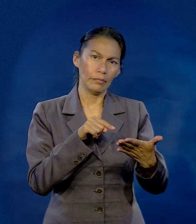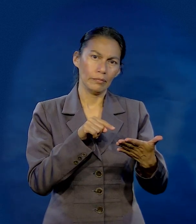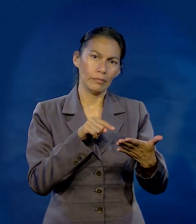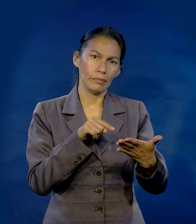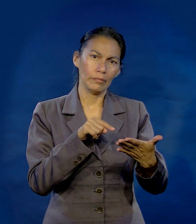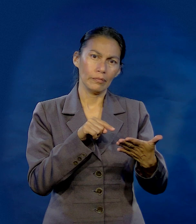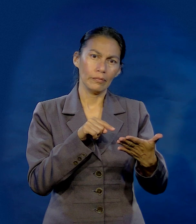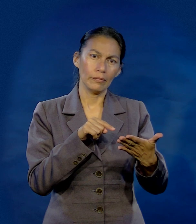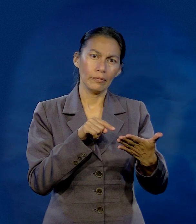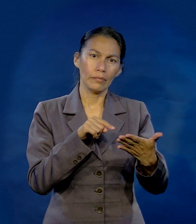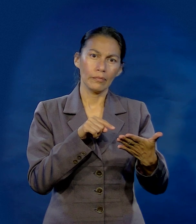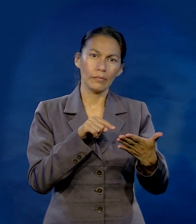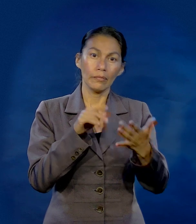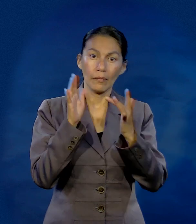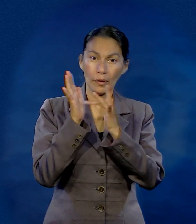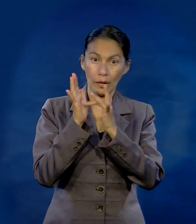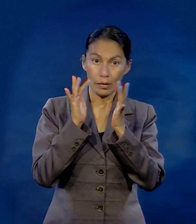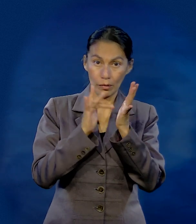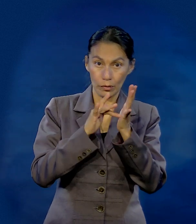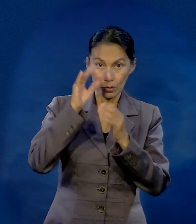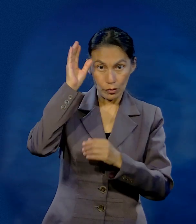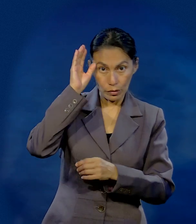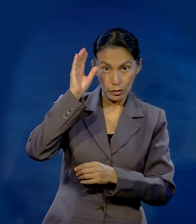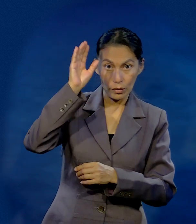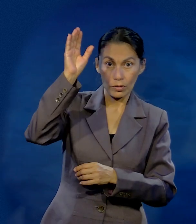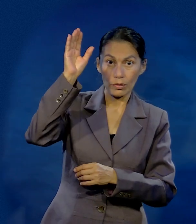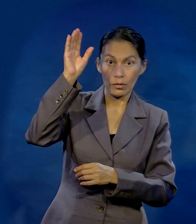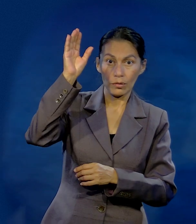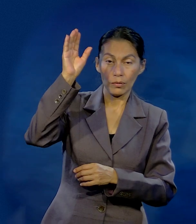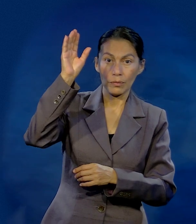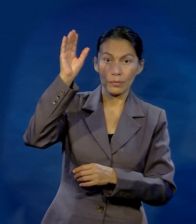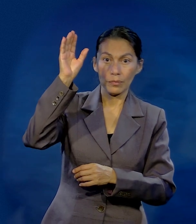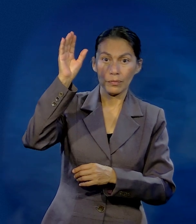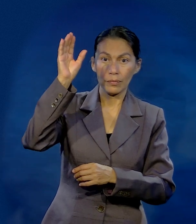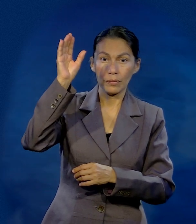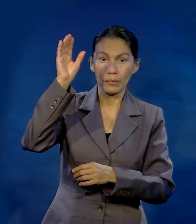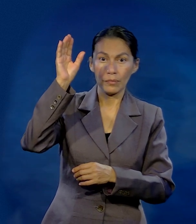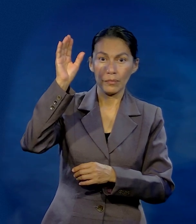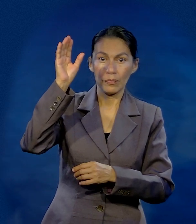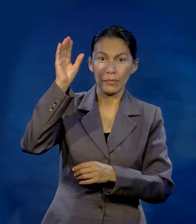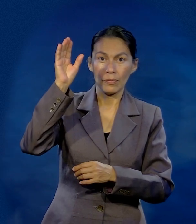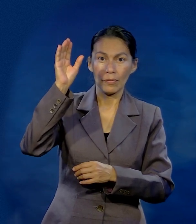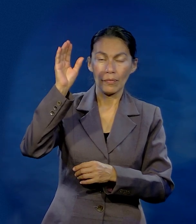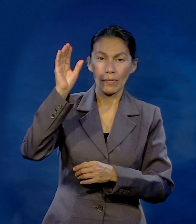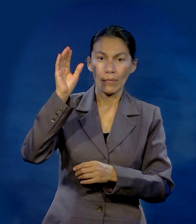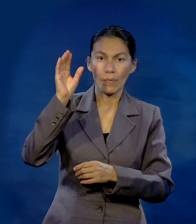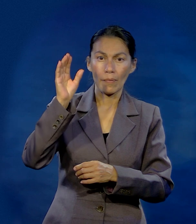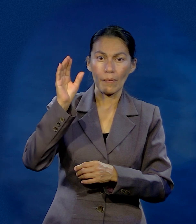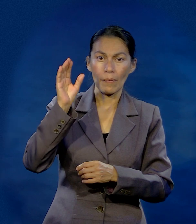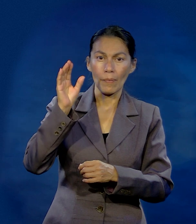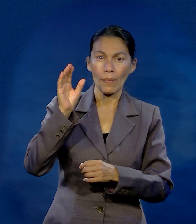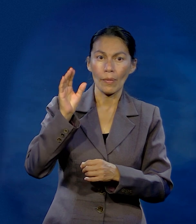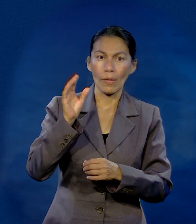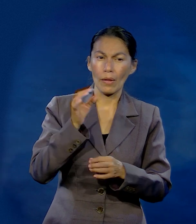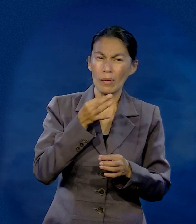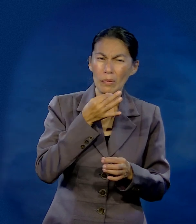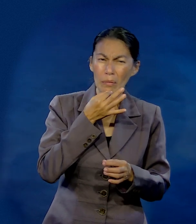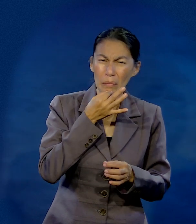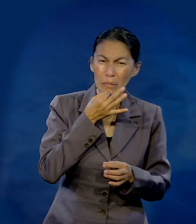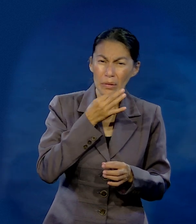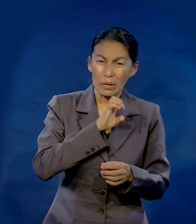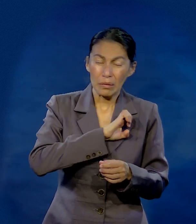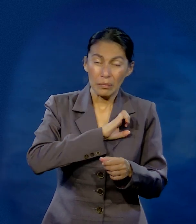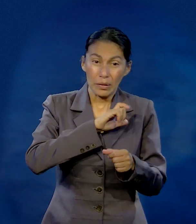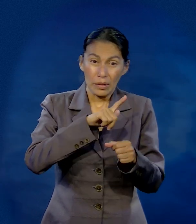Okay Por qué digo que nunca te digan necio toma tu Biblia por favor vamos a estudiar el pasaje donde